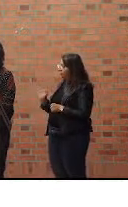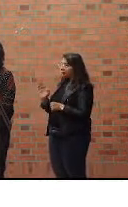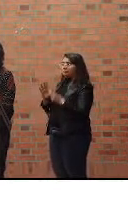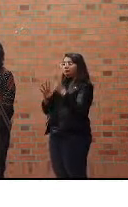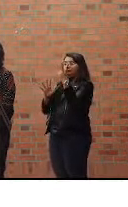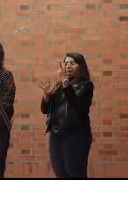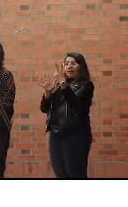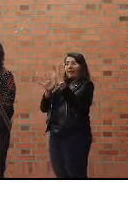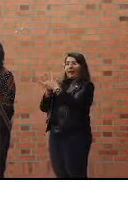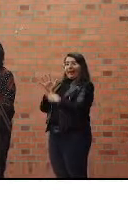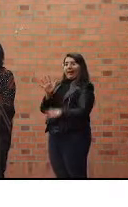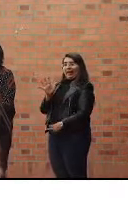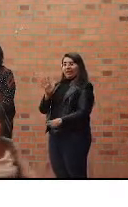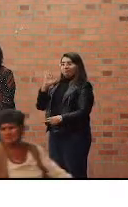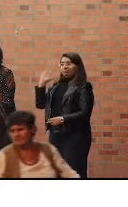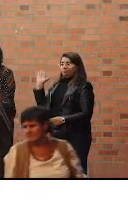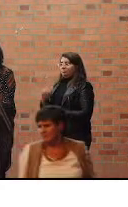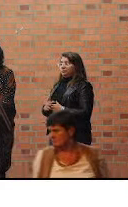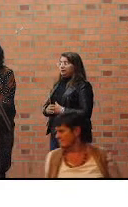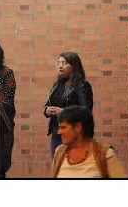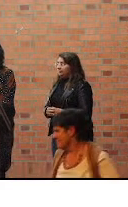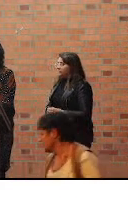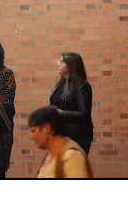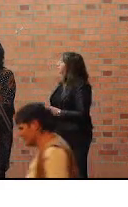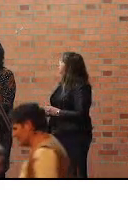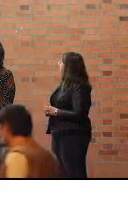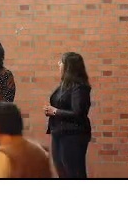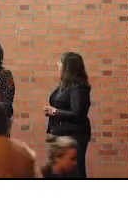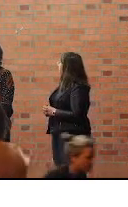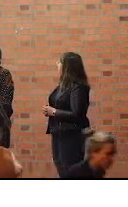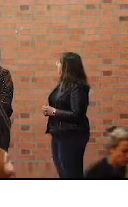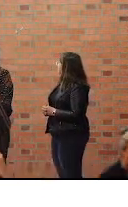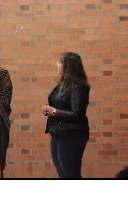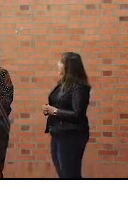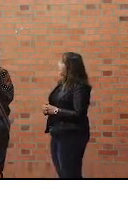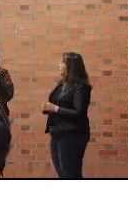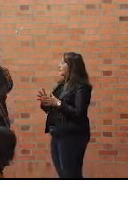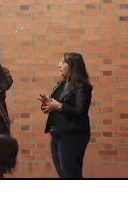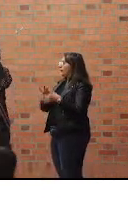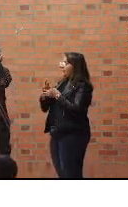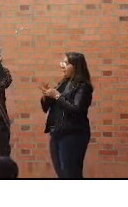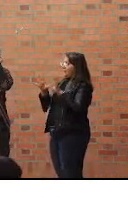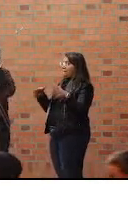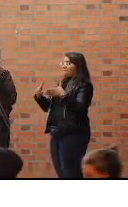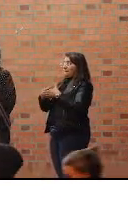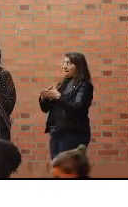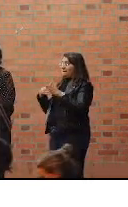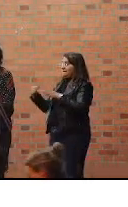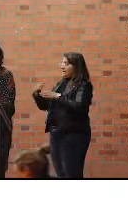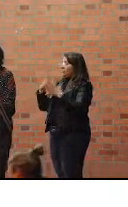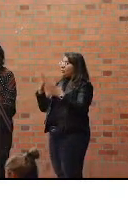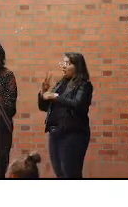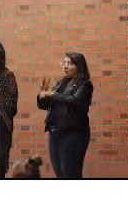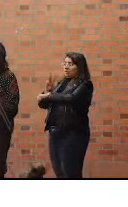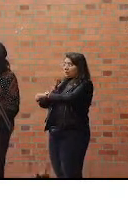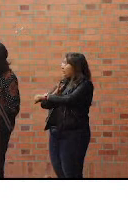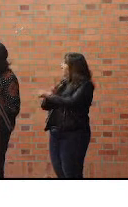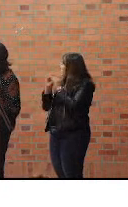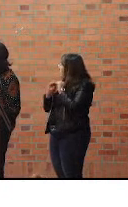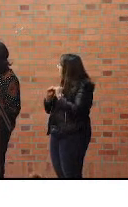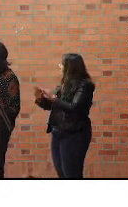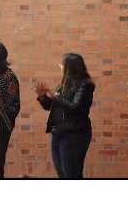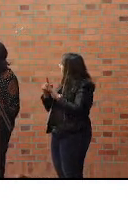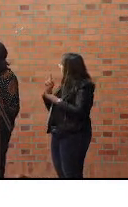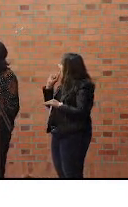por la salud de las mujeres se da apertura del premio van a estar disponibles los formularios en la página web y tendremos un